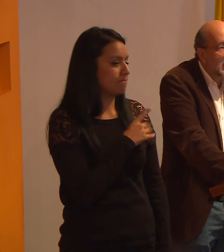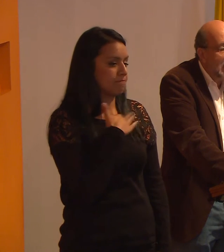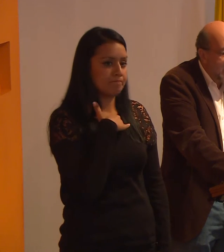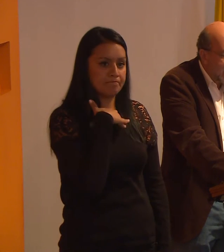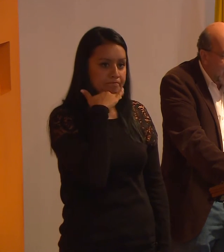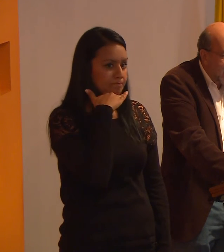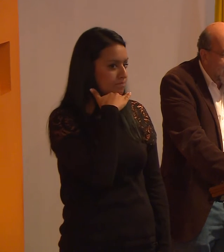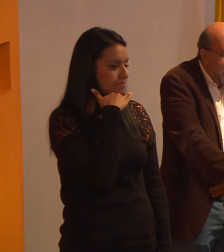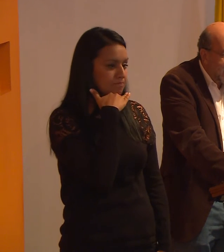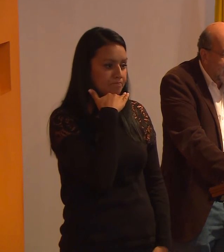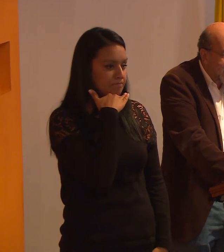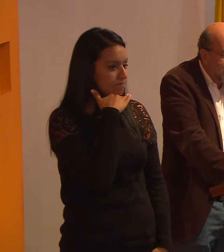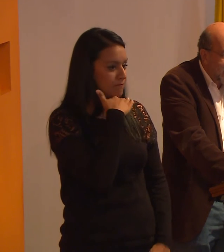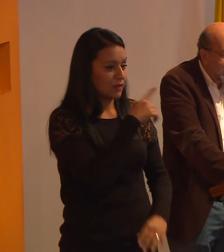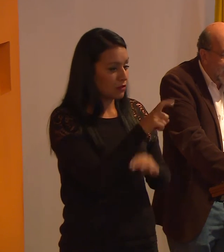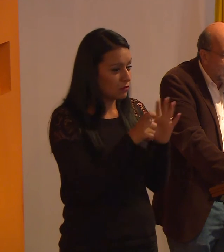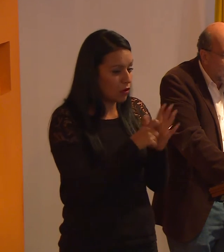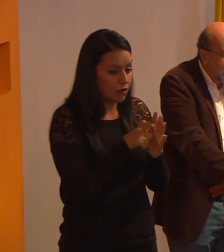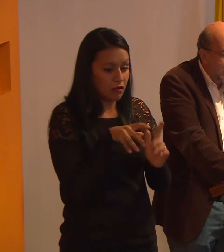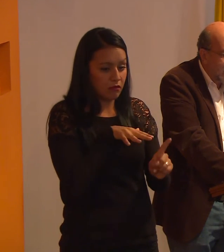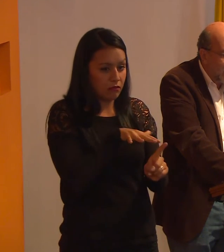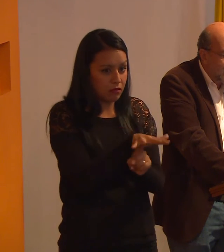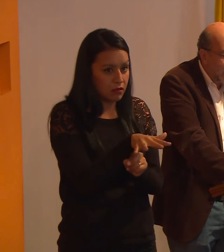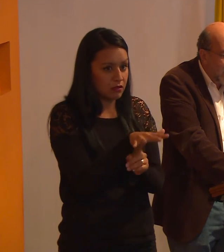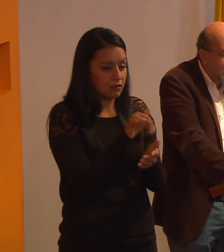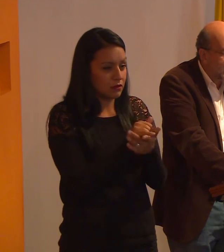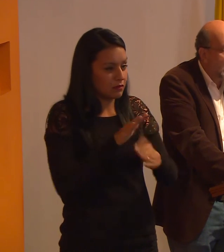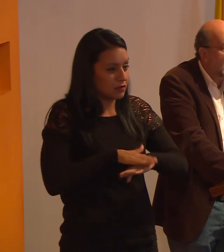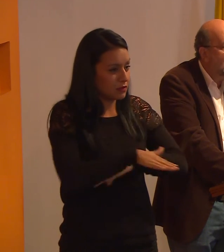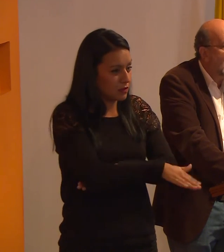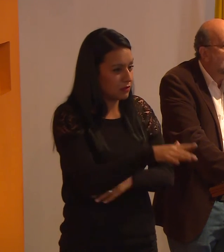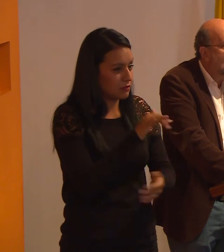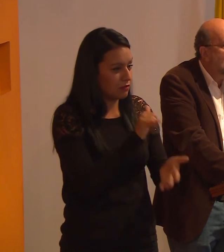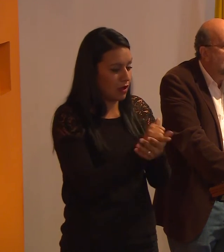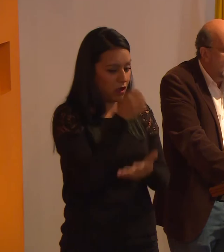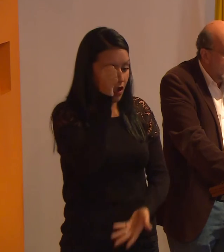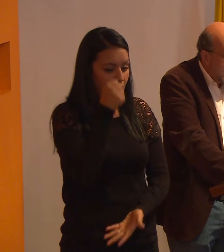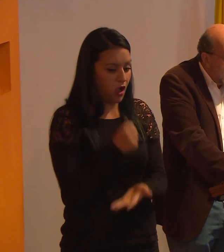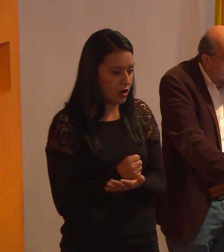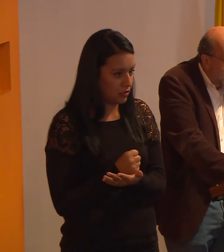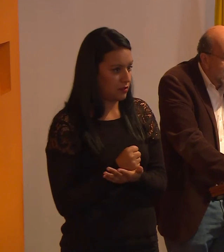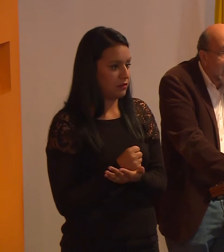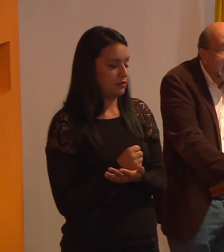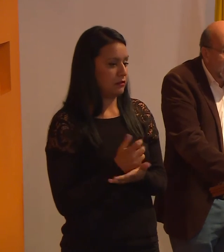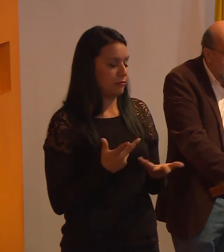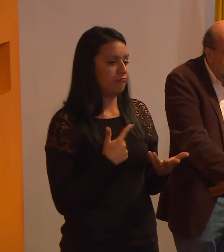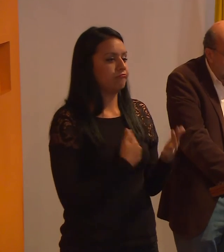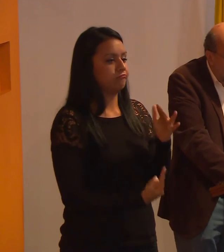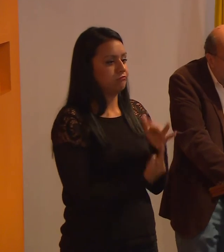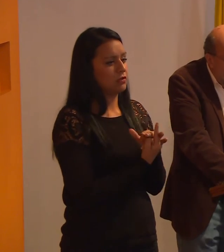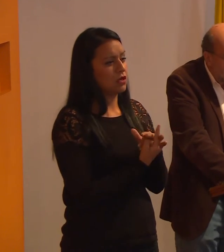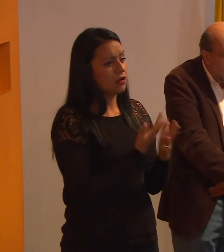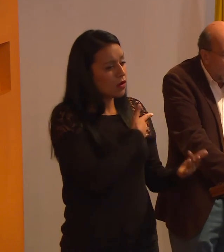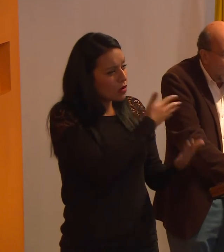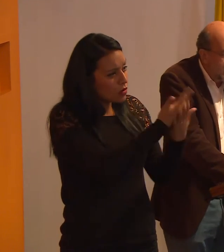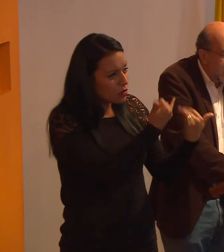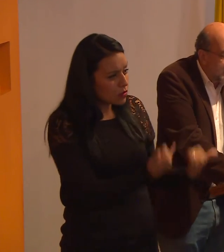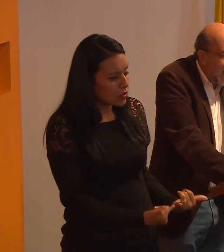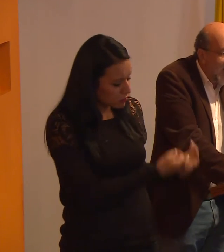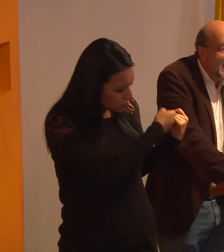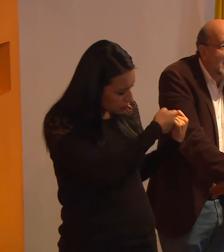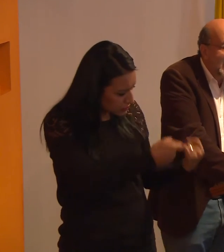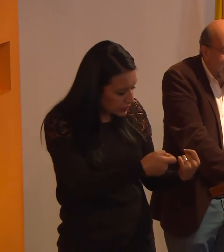logrado asimilar las afectaciones causadas por la inflación y presentan hasta hoy